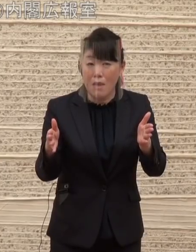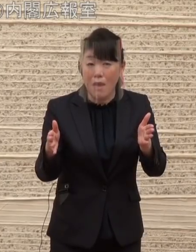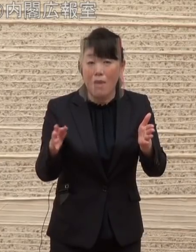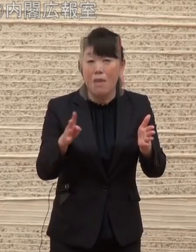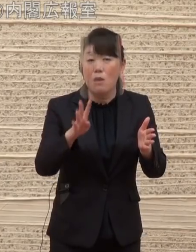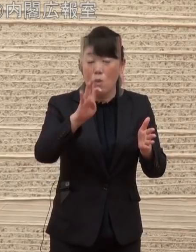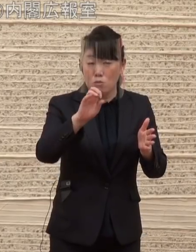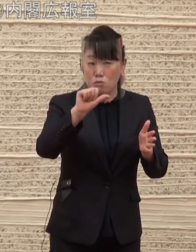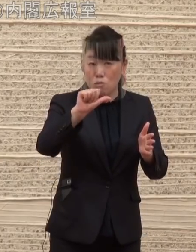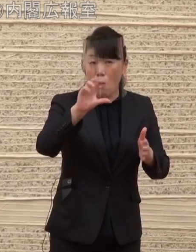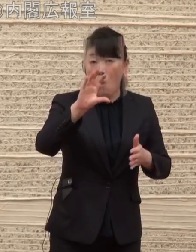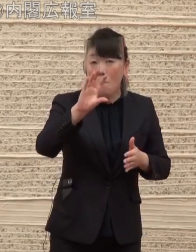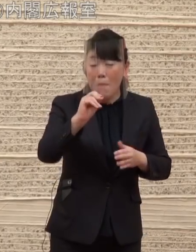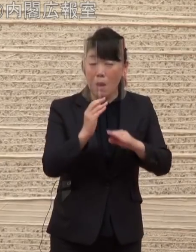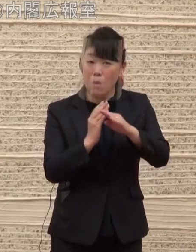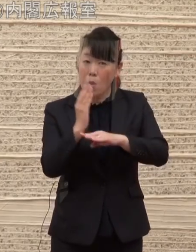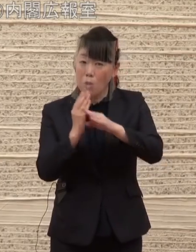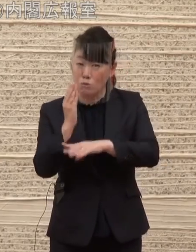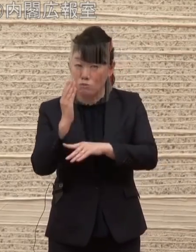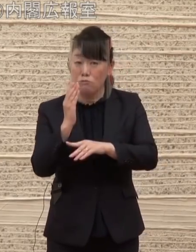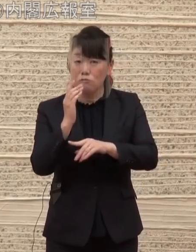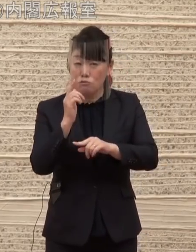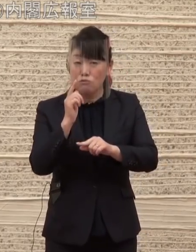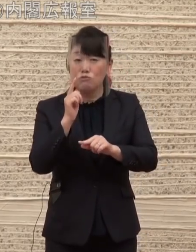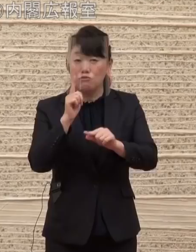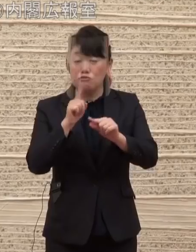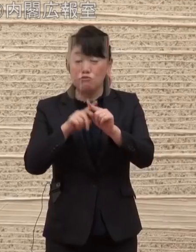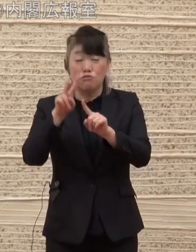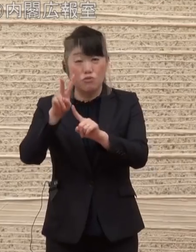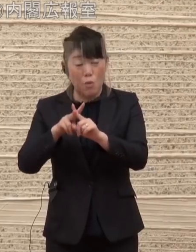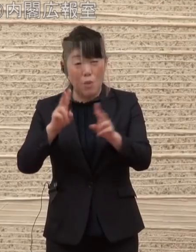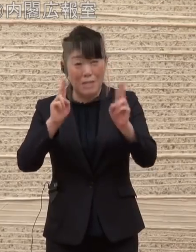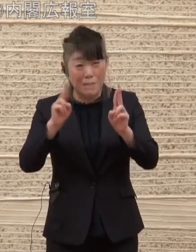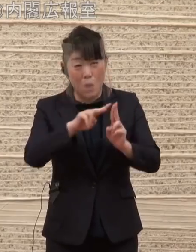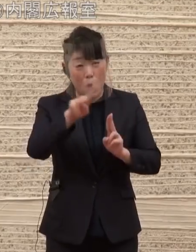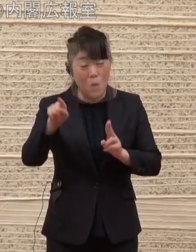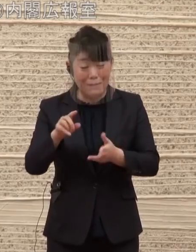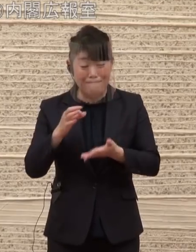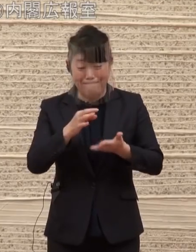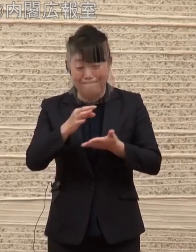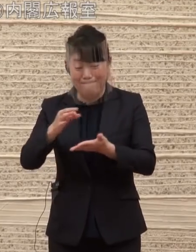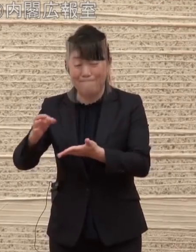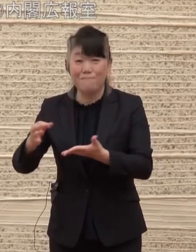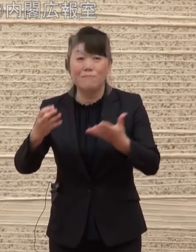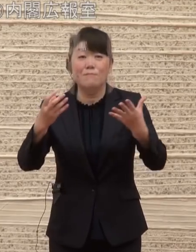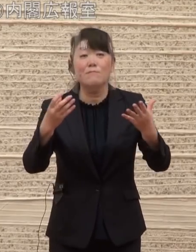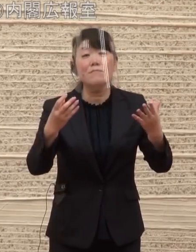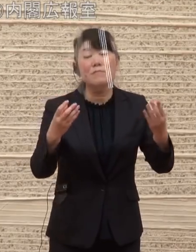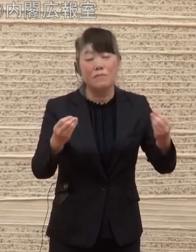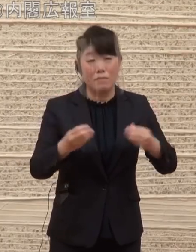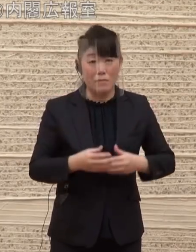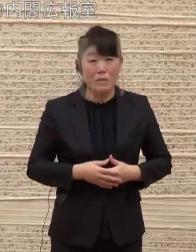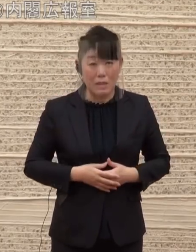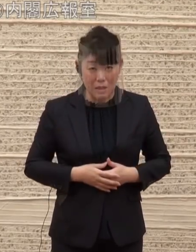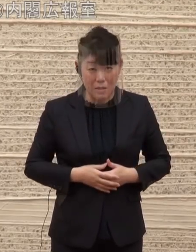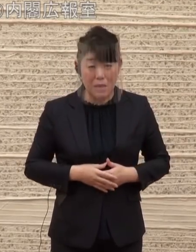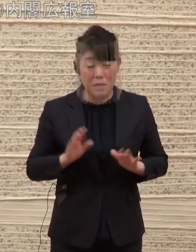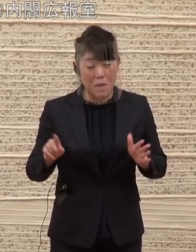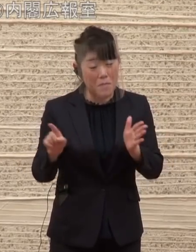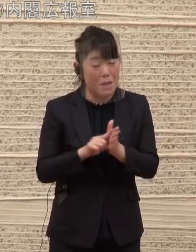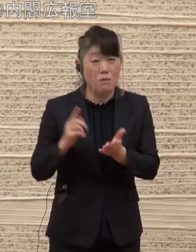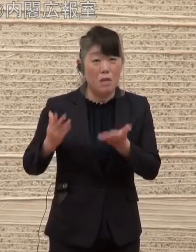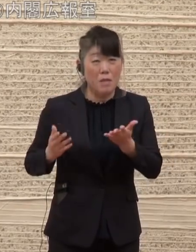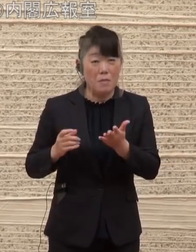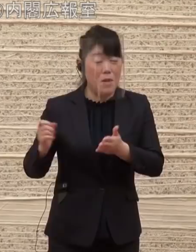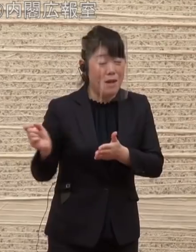45万を超える中小企業小規模許さぬ様6000億円を超えるというのは今までのスピードでは間では相当早くやっておりますか